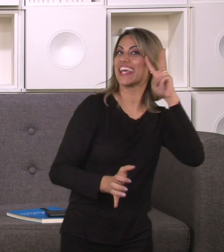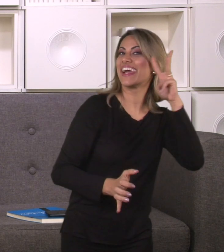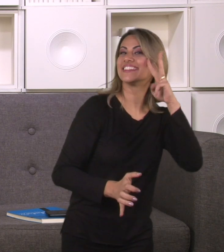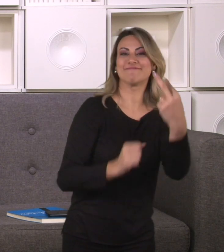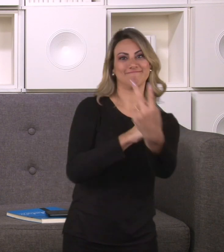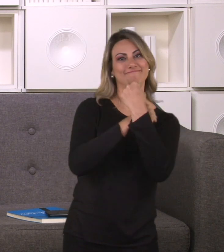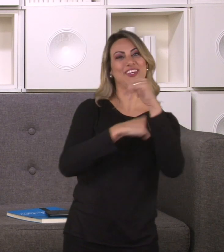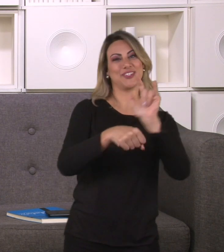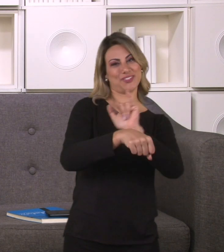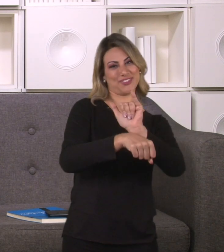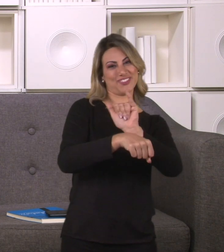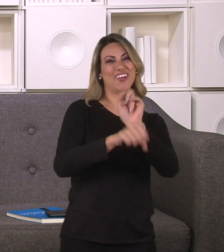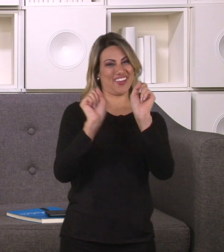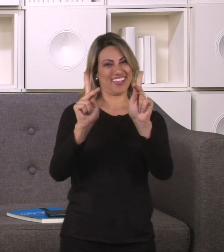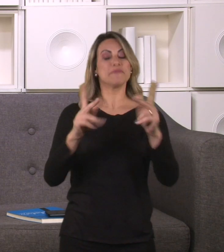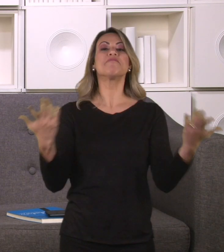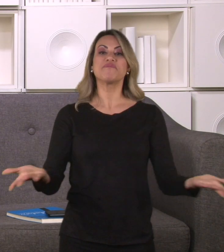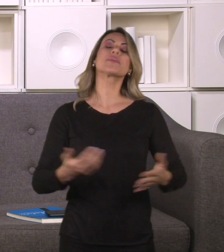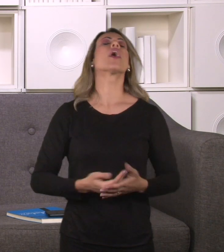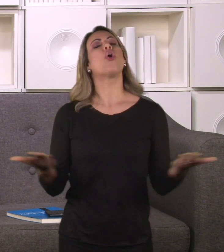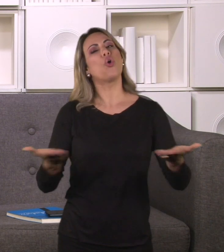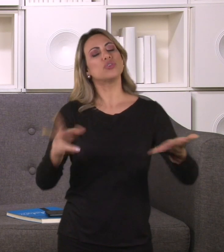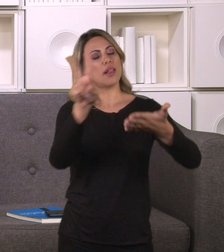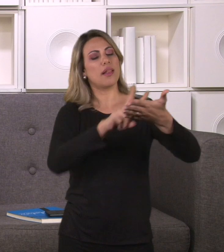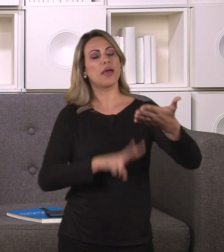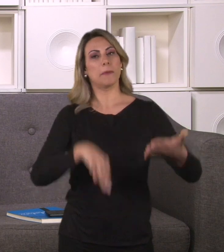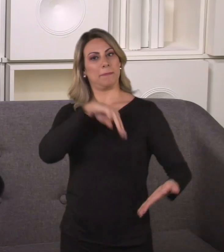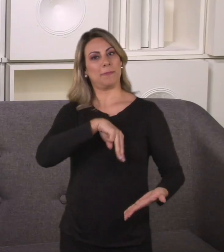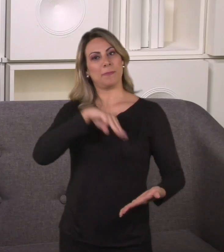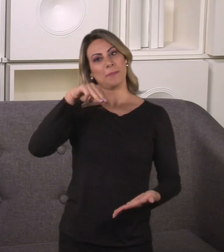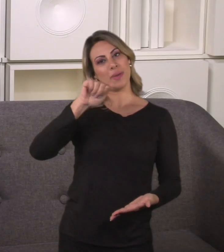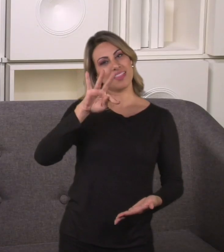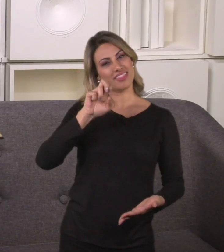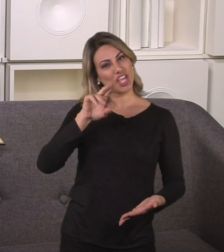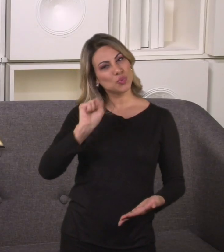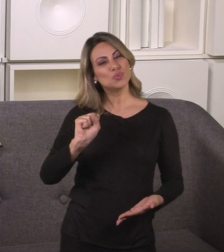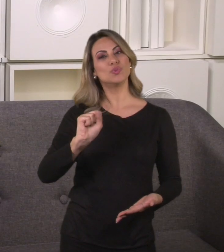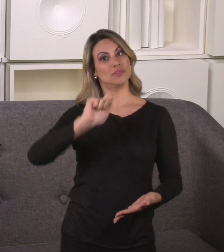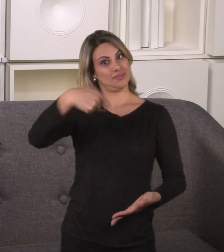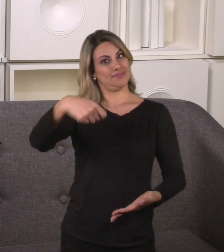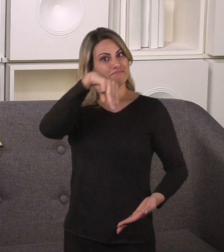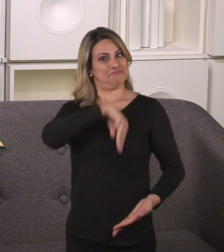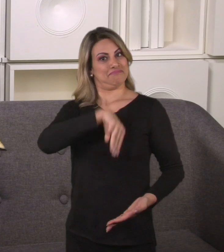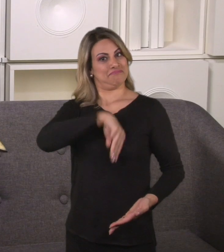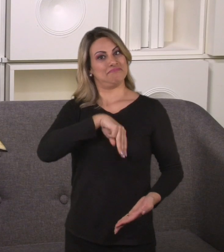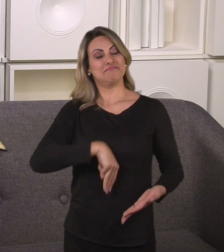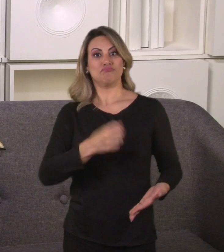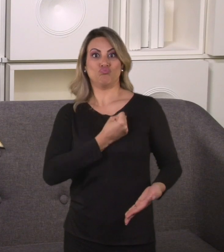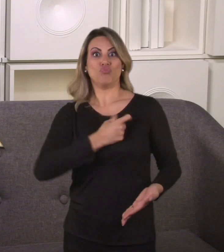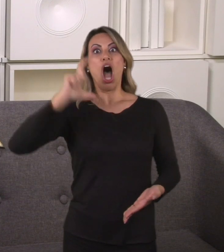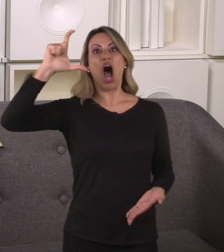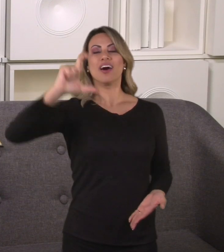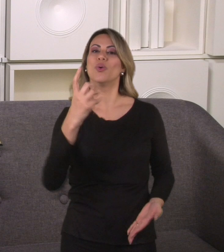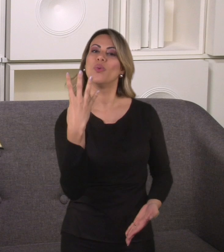conversar sobre a tentação de Jesus em Mateus capítulo 4. É um texto